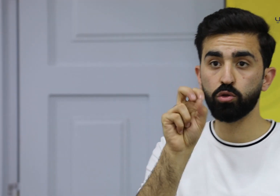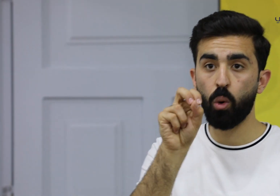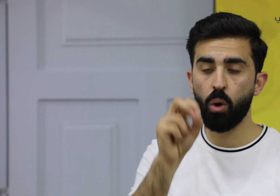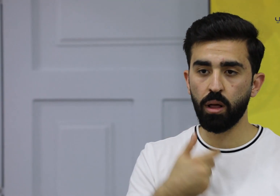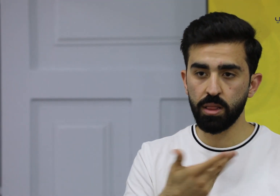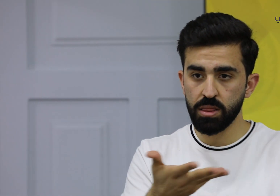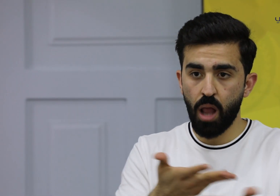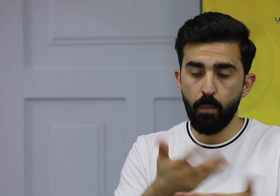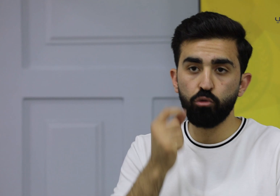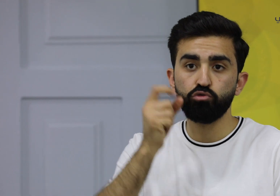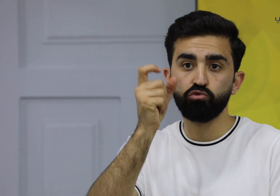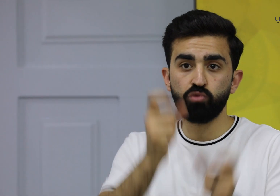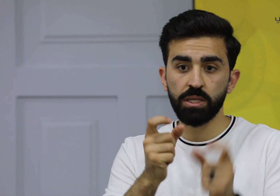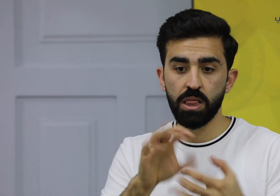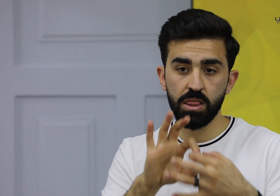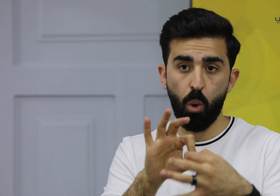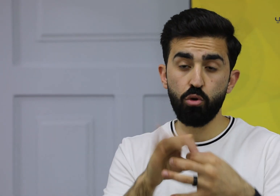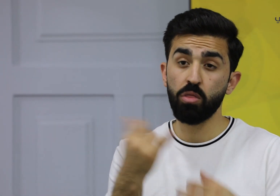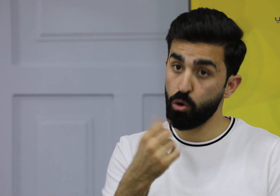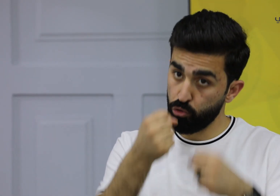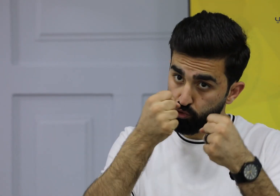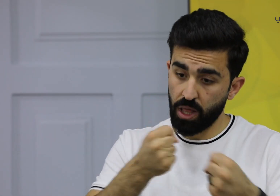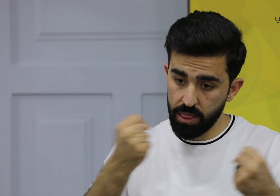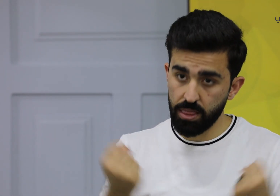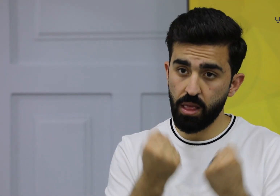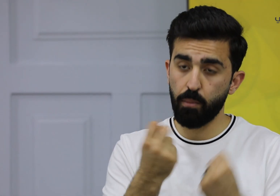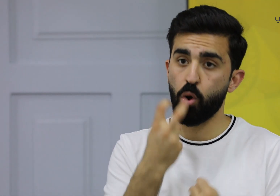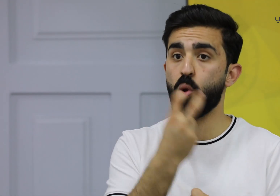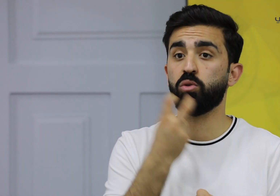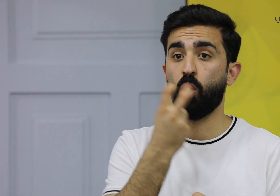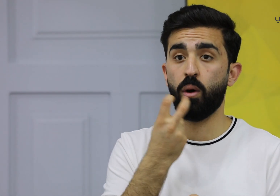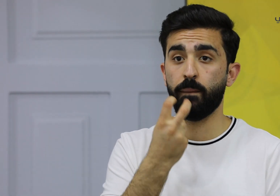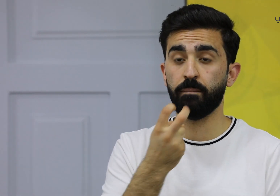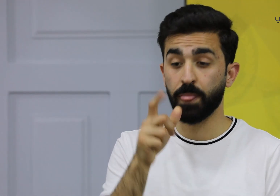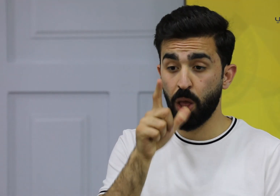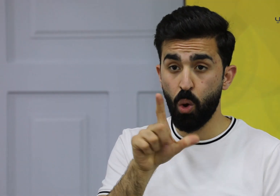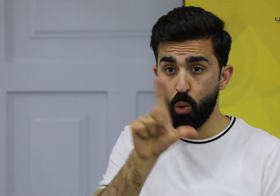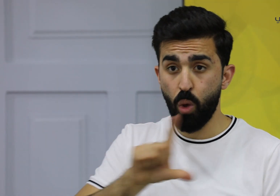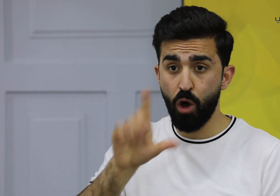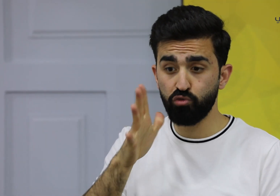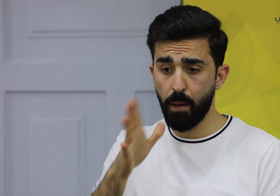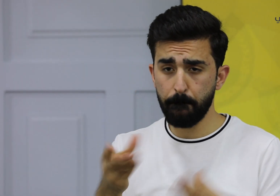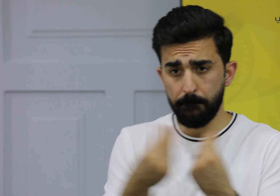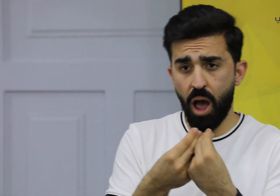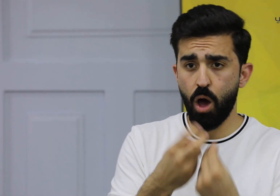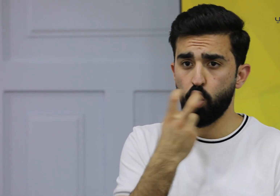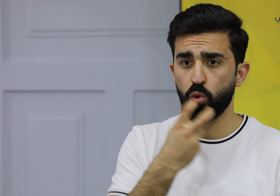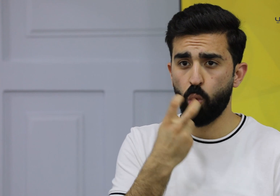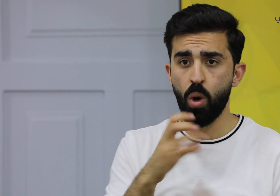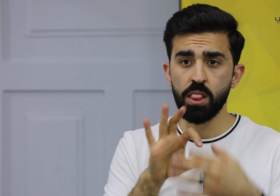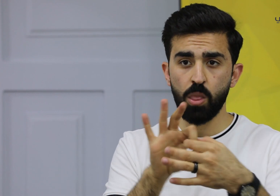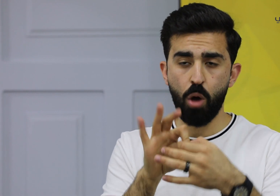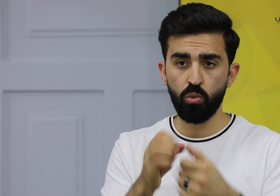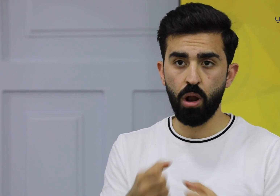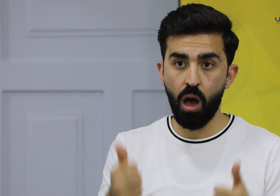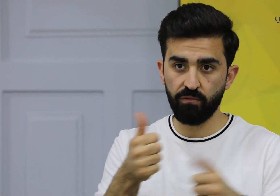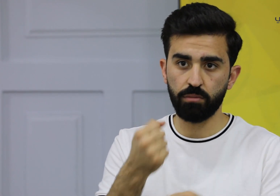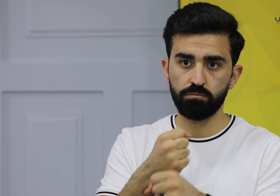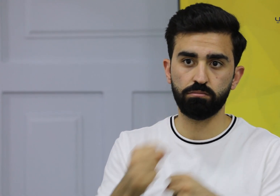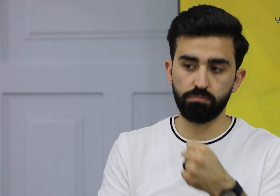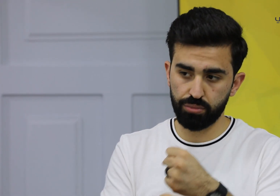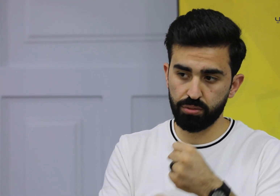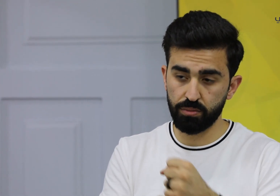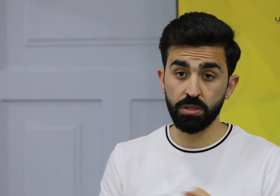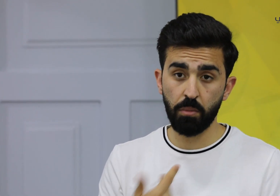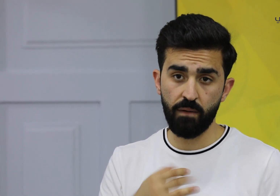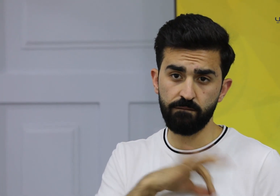مع الناس ويقدر يتواصل. يعني بدون نطق أو بدون لغة إشارة مستحيل في تواصل. بدون تواصل مستحيل إنسان